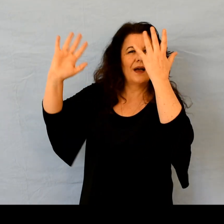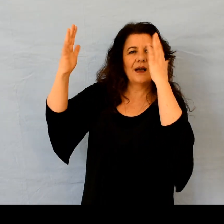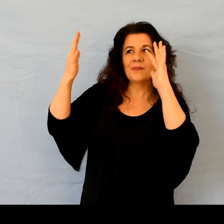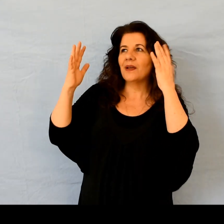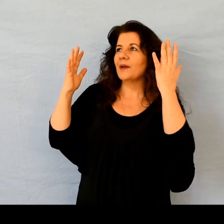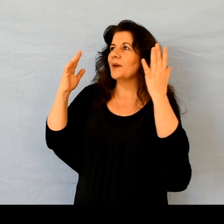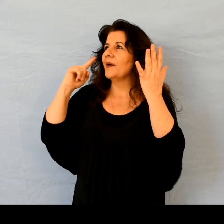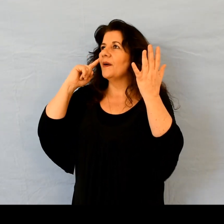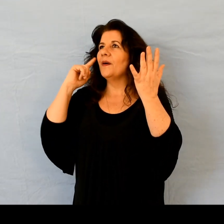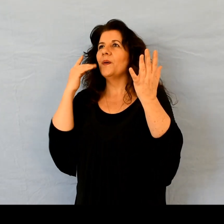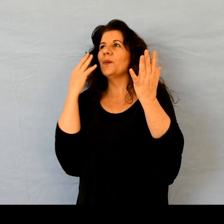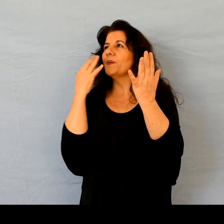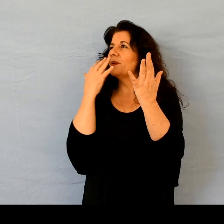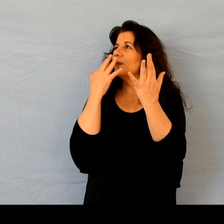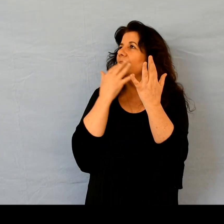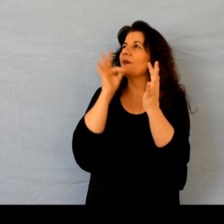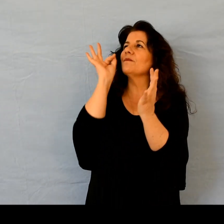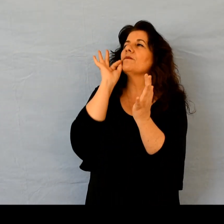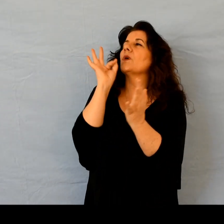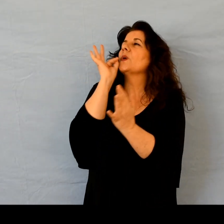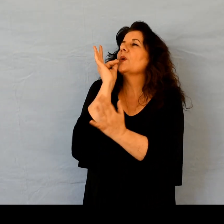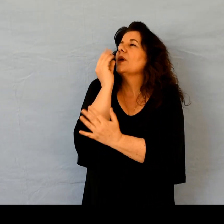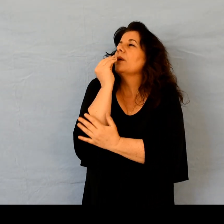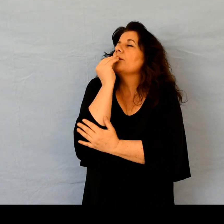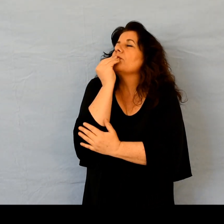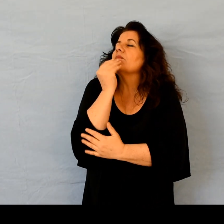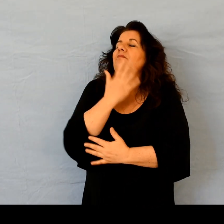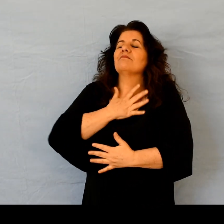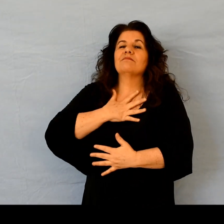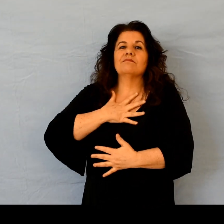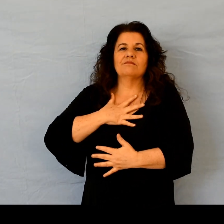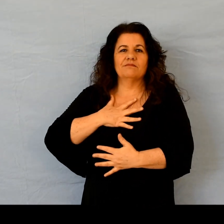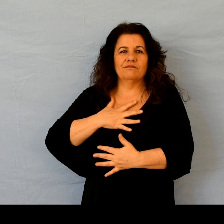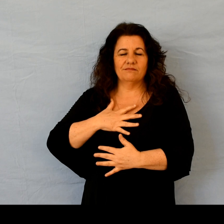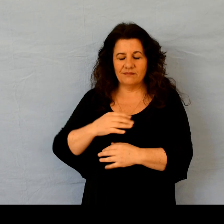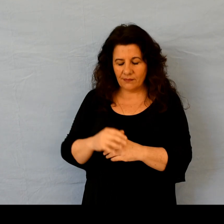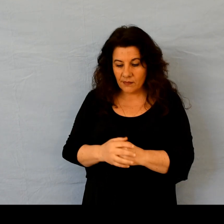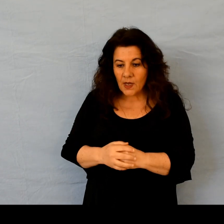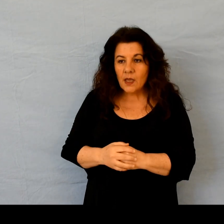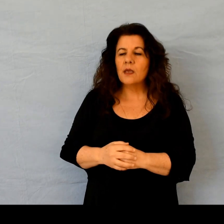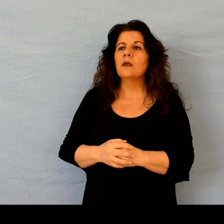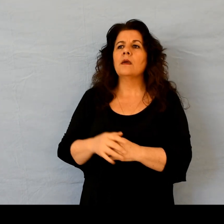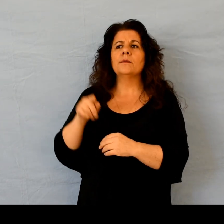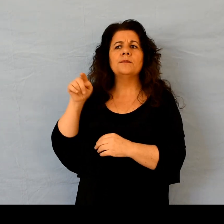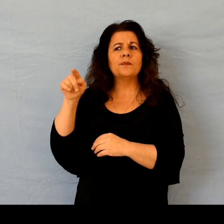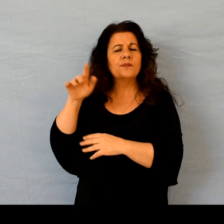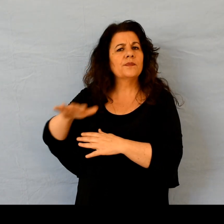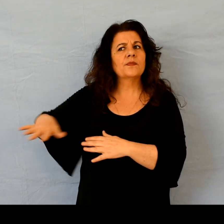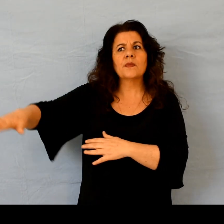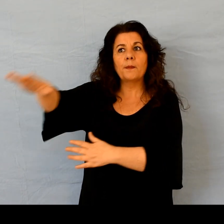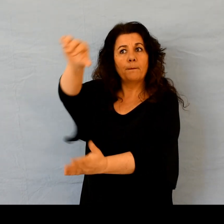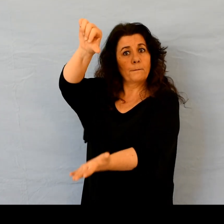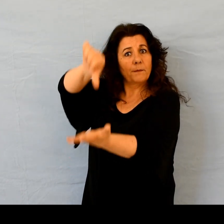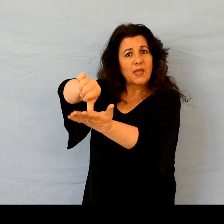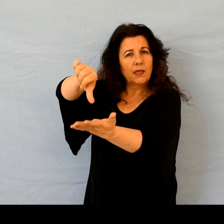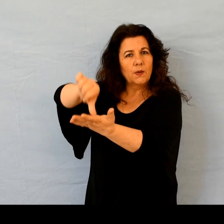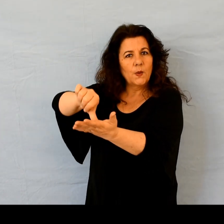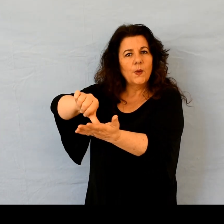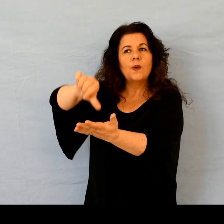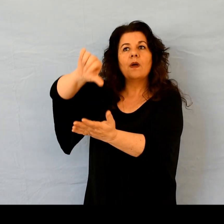savoureux. Il y avait aussi l'arbre de vie au milieu du jardin et l'arbre